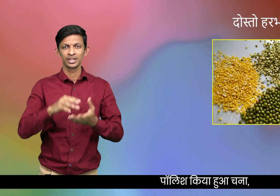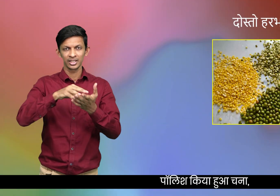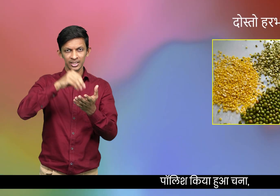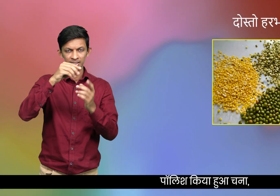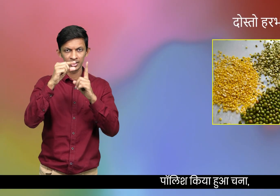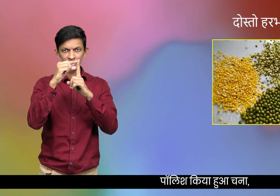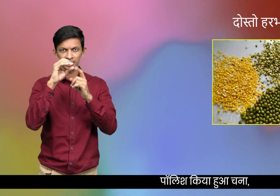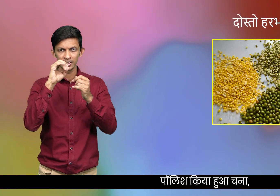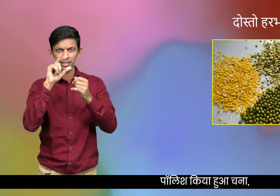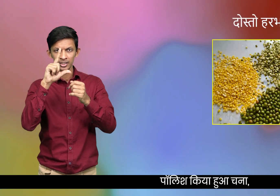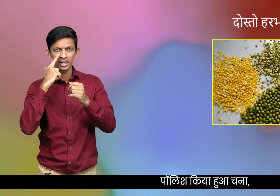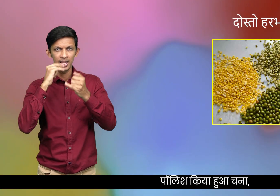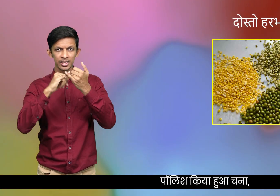पॉलिश किया हुआ चना,